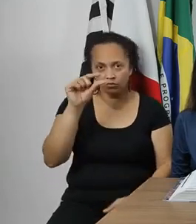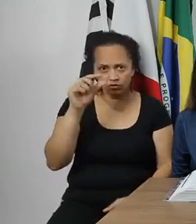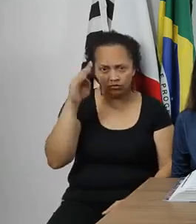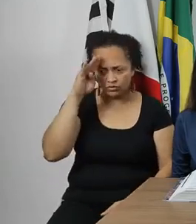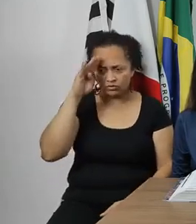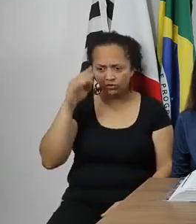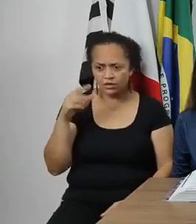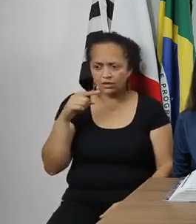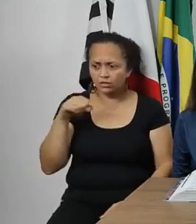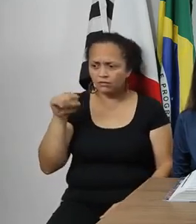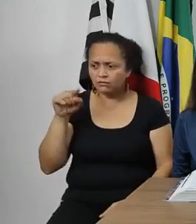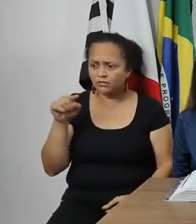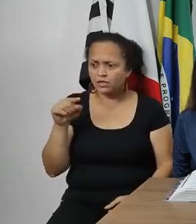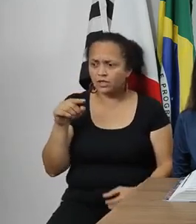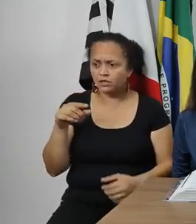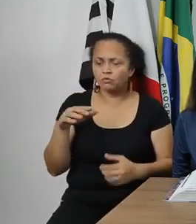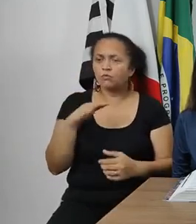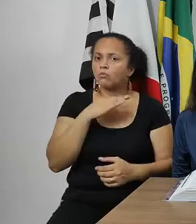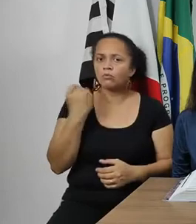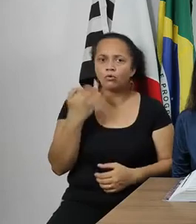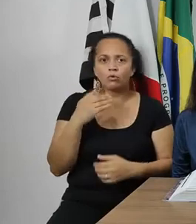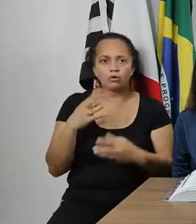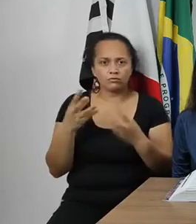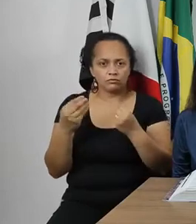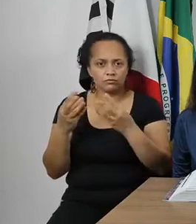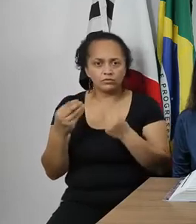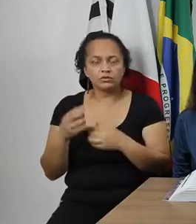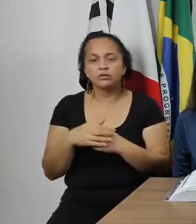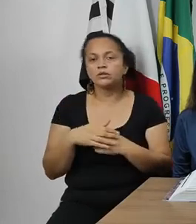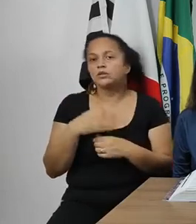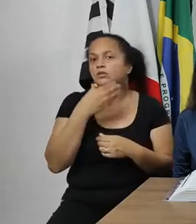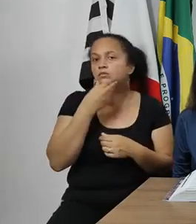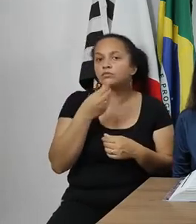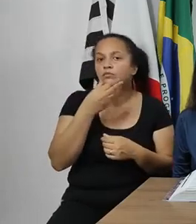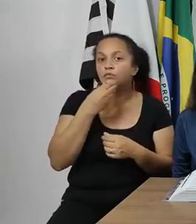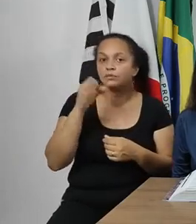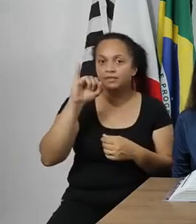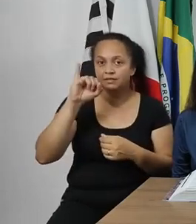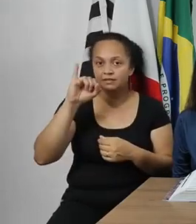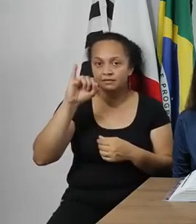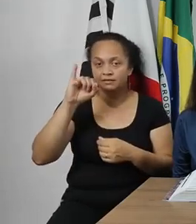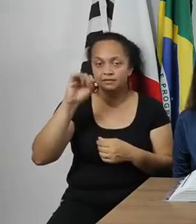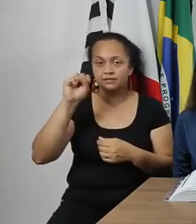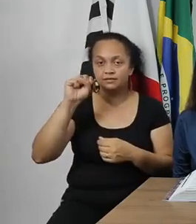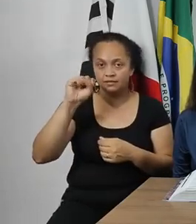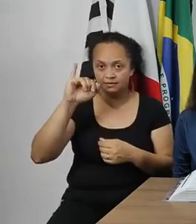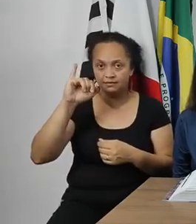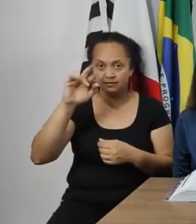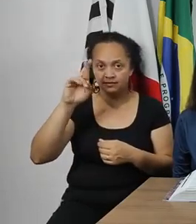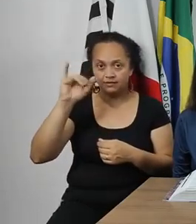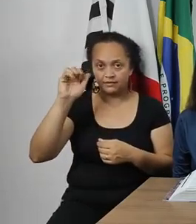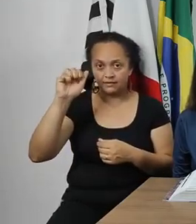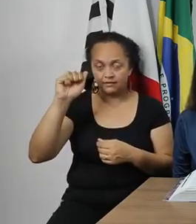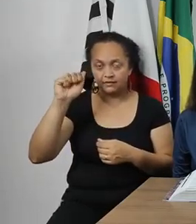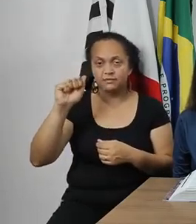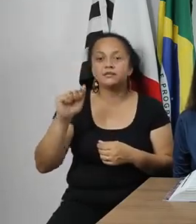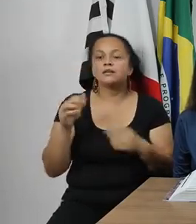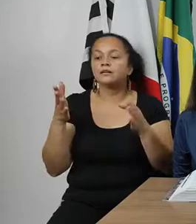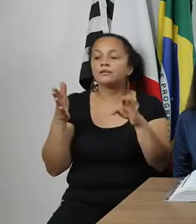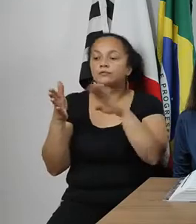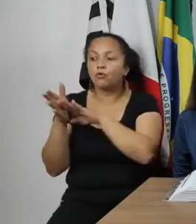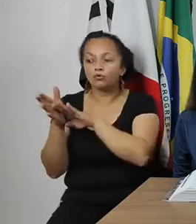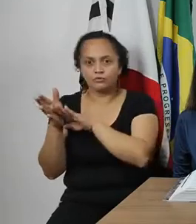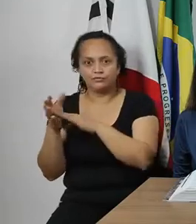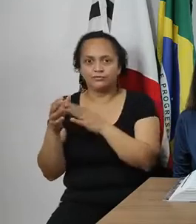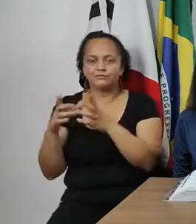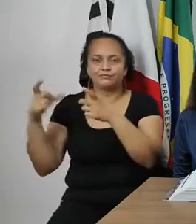se retirou, voltou para Nínive e ficou lá. Certo dia, quando ele estava adorando no templo do seu